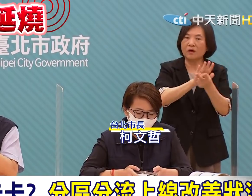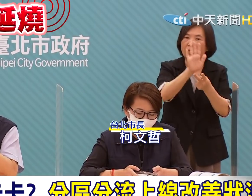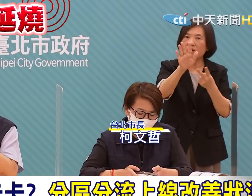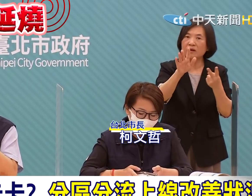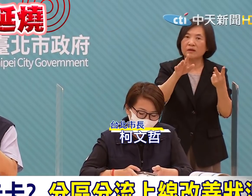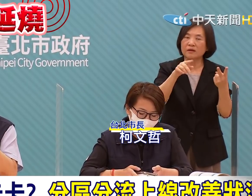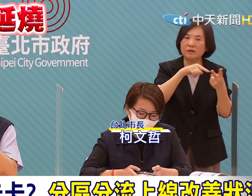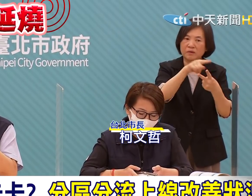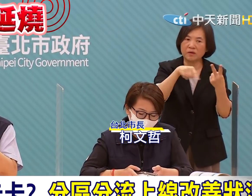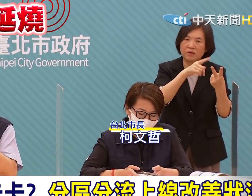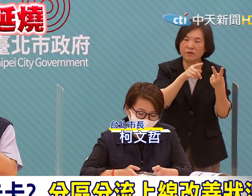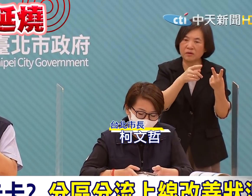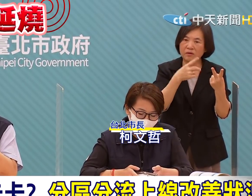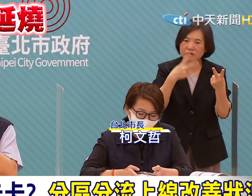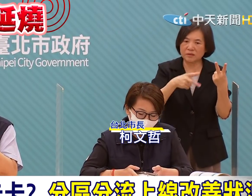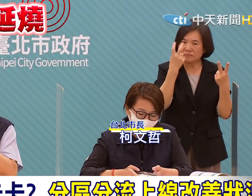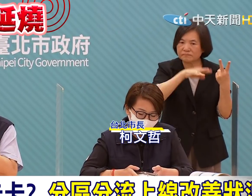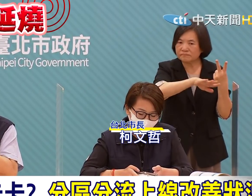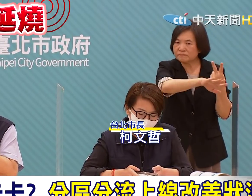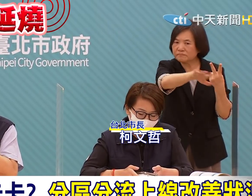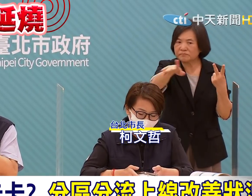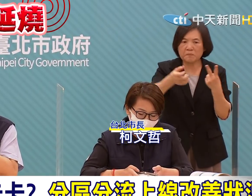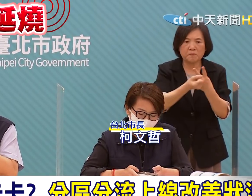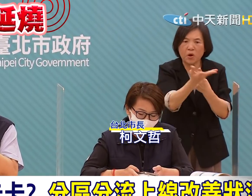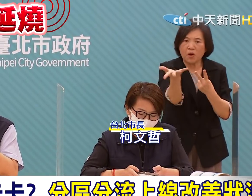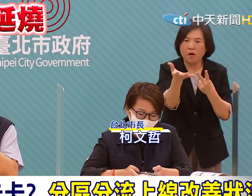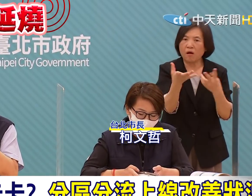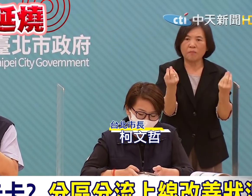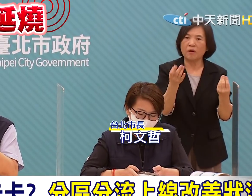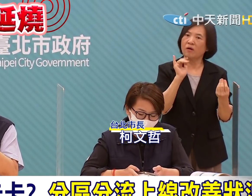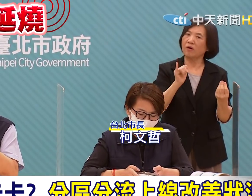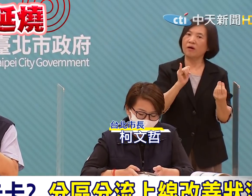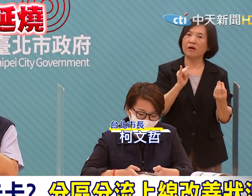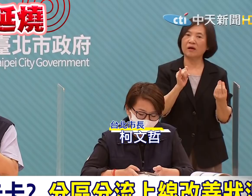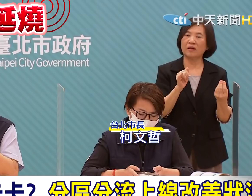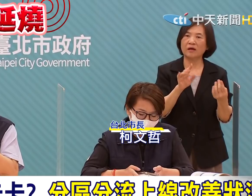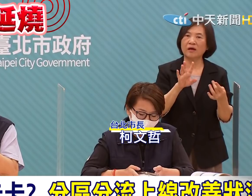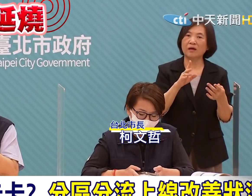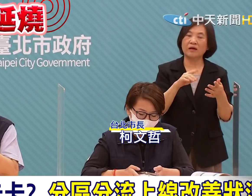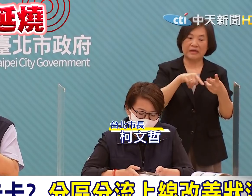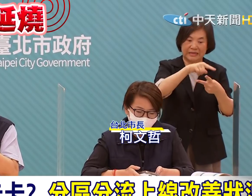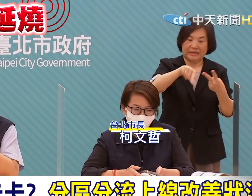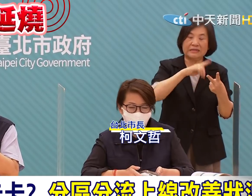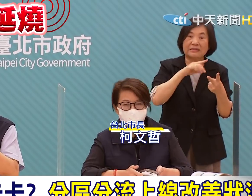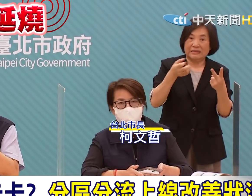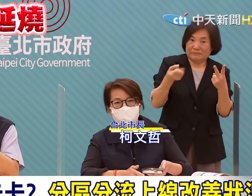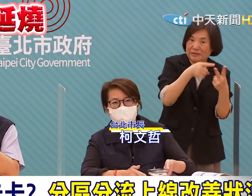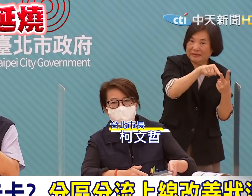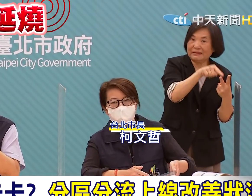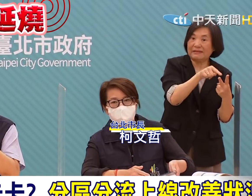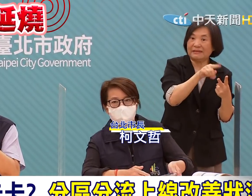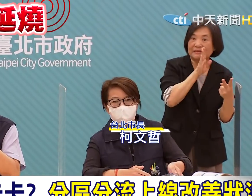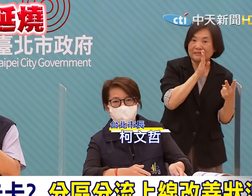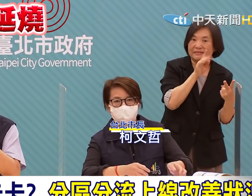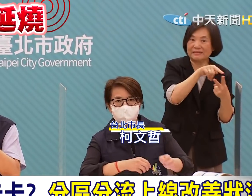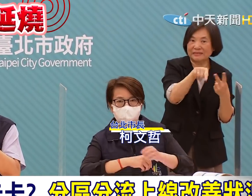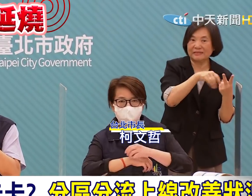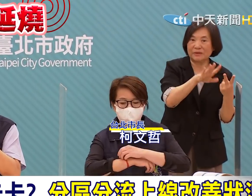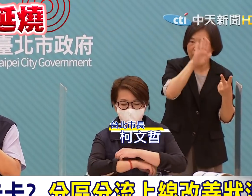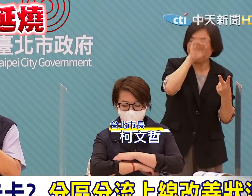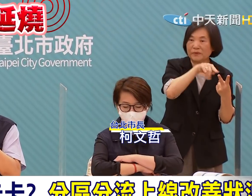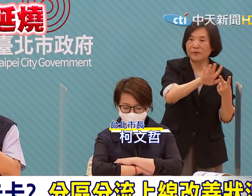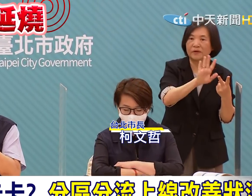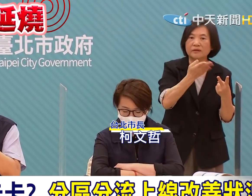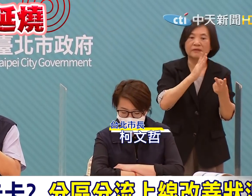二圈，发现都没有感染到，所以表示说，虽然它是一个感染的病例，但是我们长期的